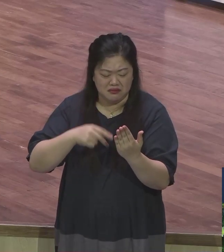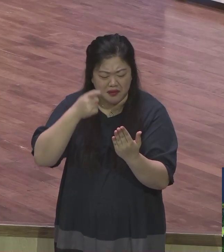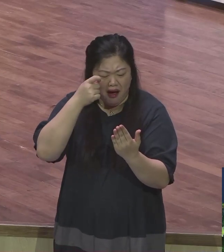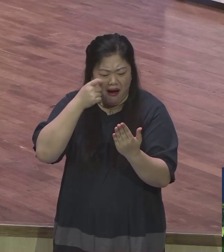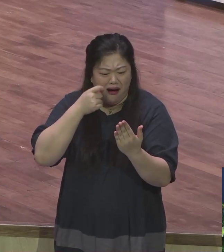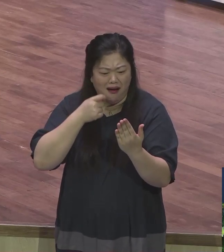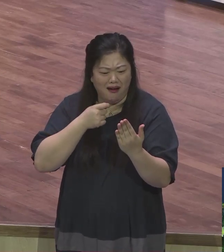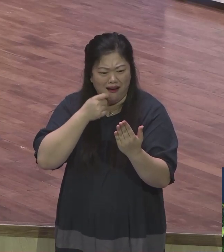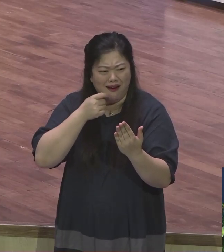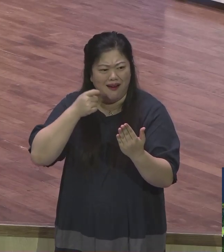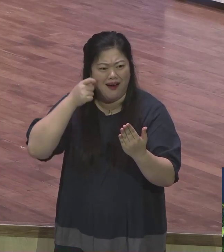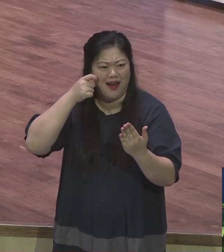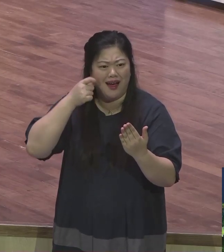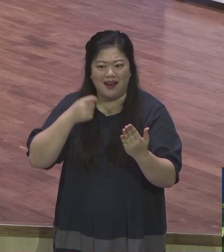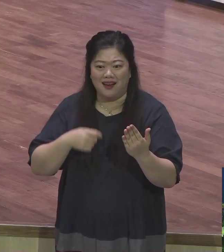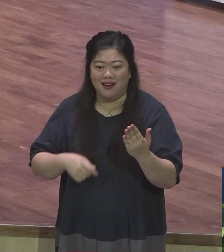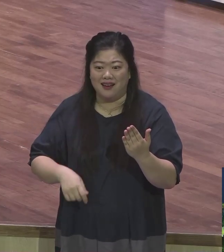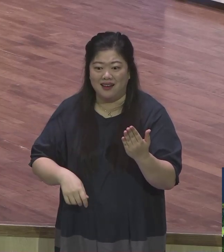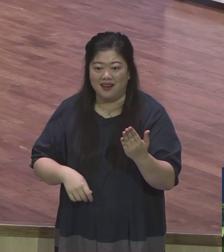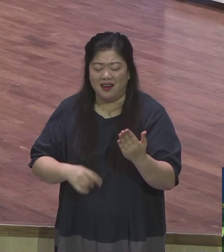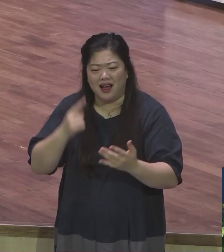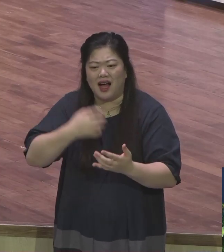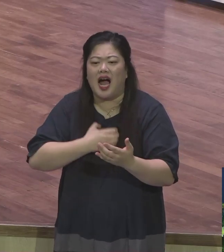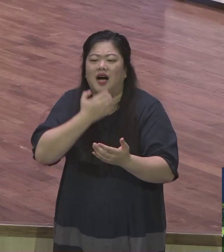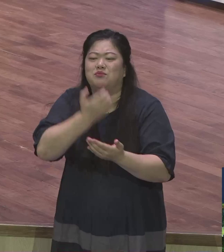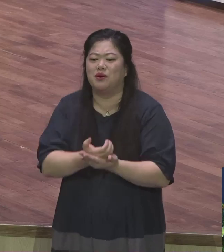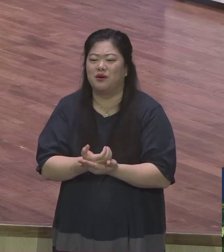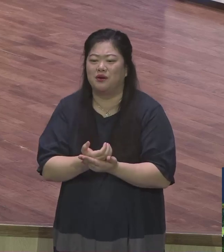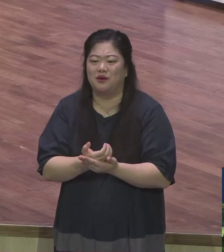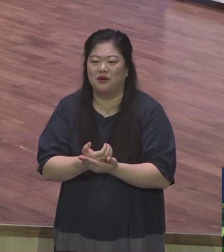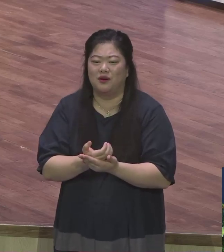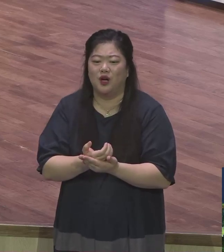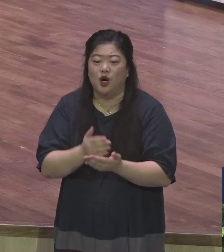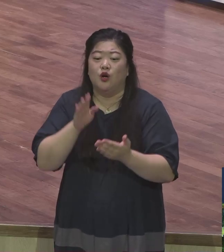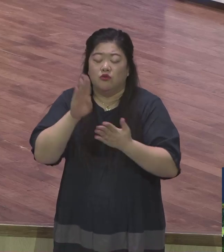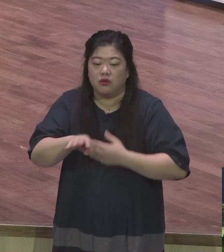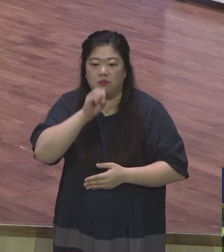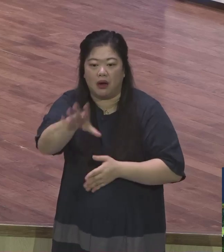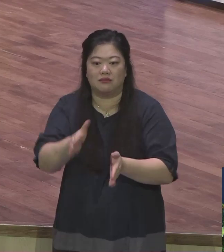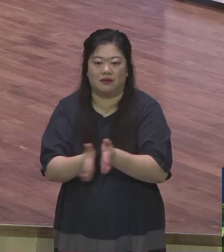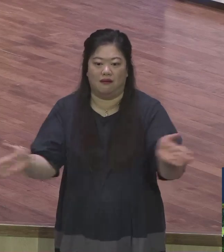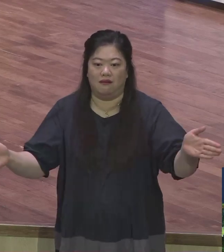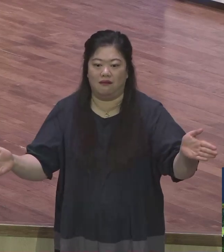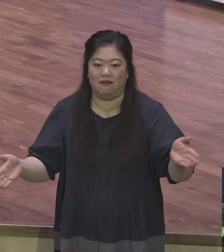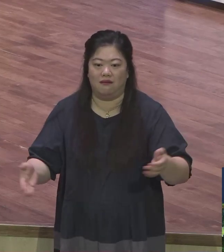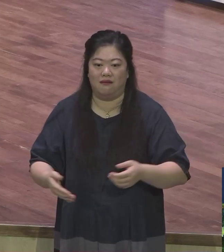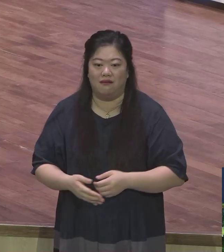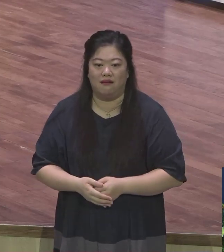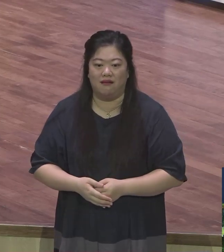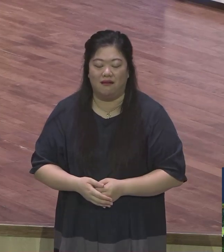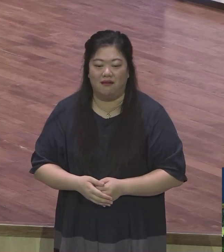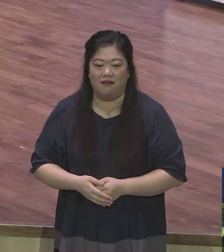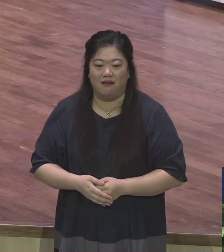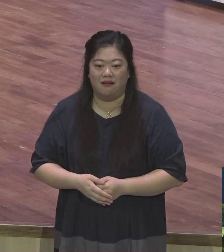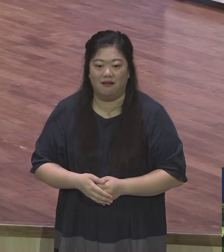너무 감동되어가지고. 제가 이 말씀 드렸냐. 보금적 사랑으로 상대를